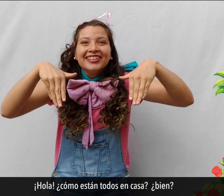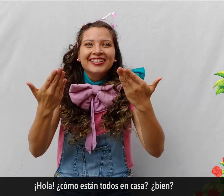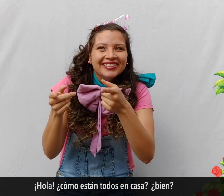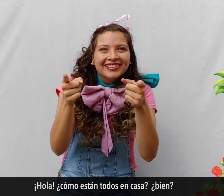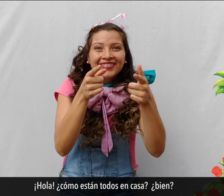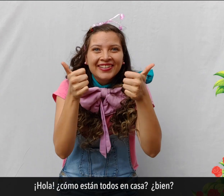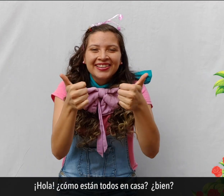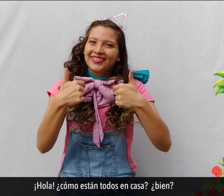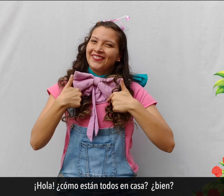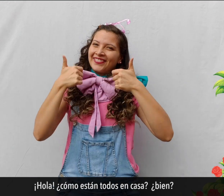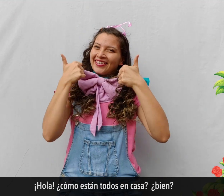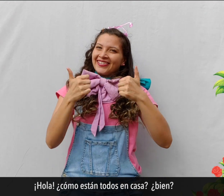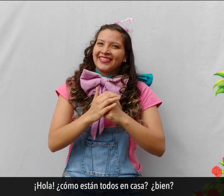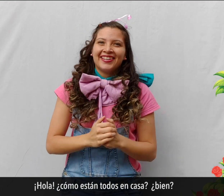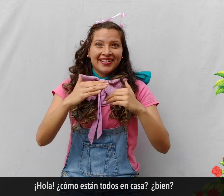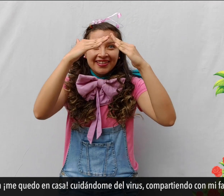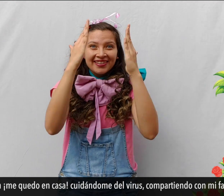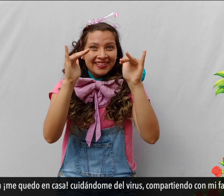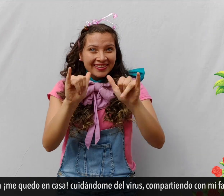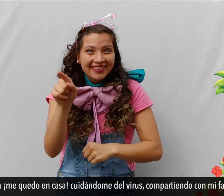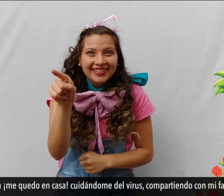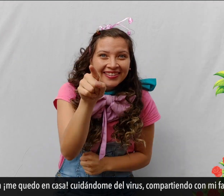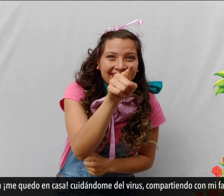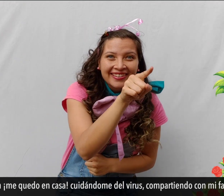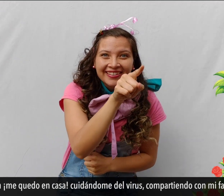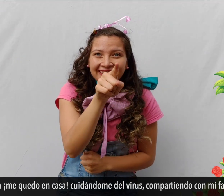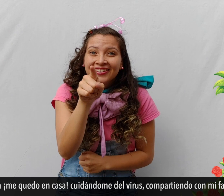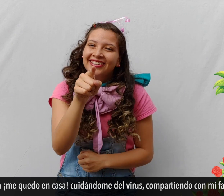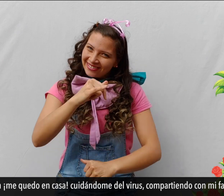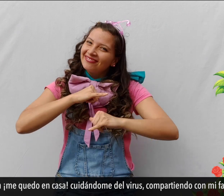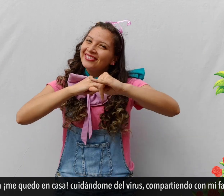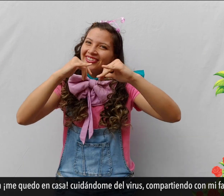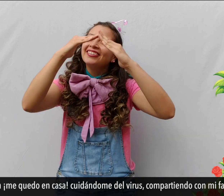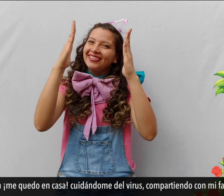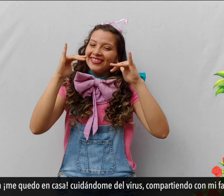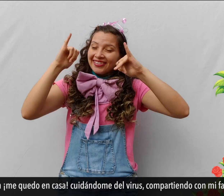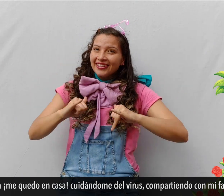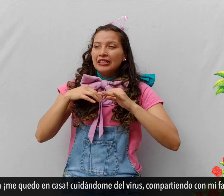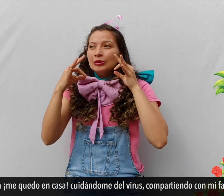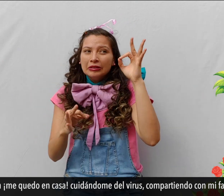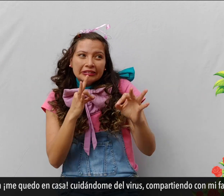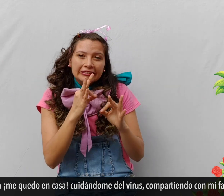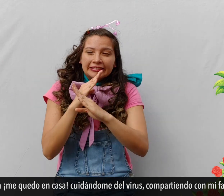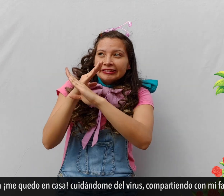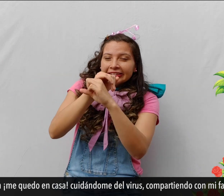Hola, ¿cómo están todos en casa? ¿Bien? Yo también me quedo en casa